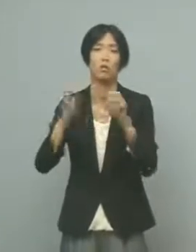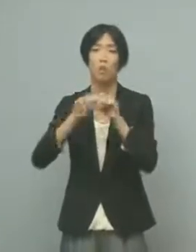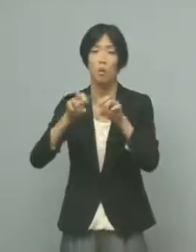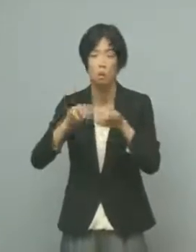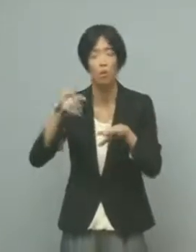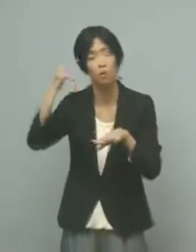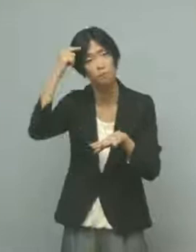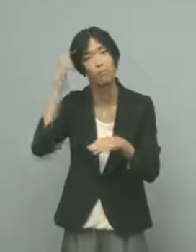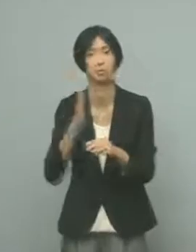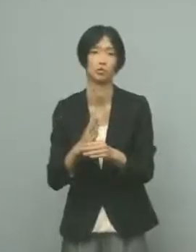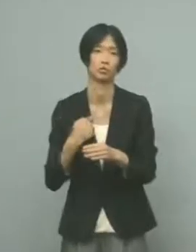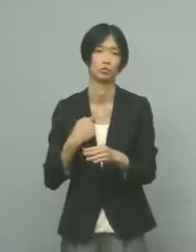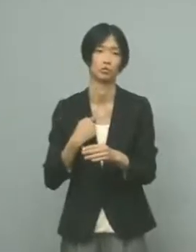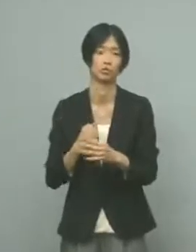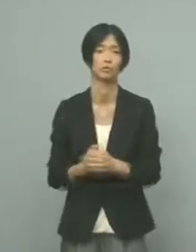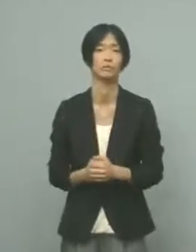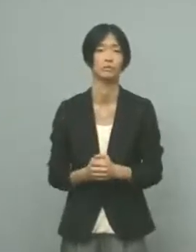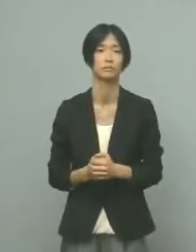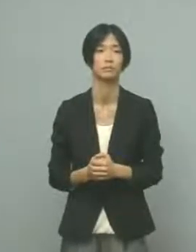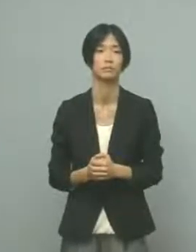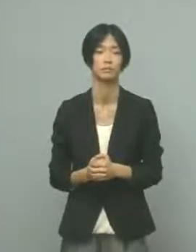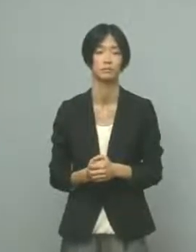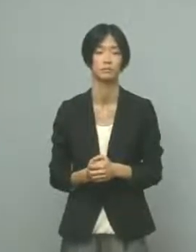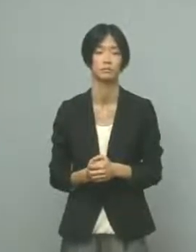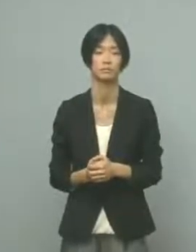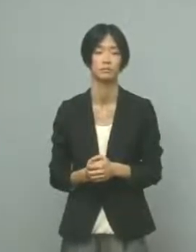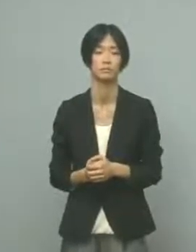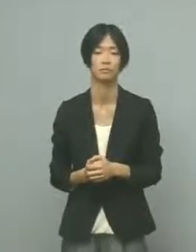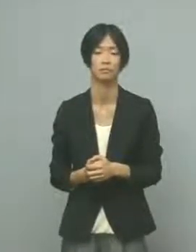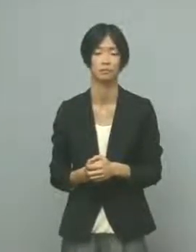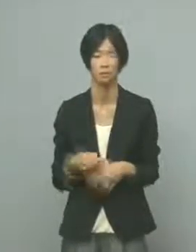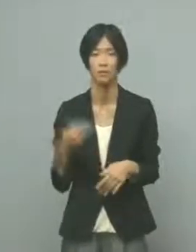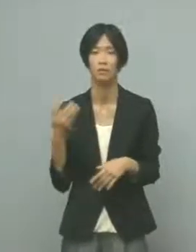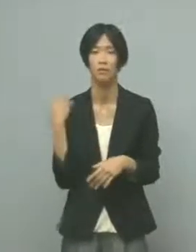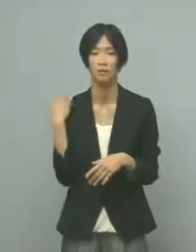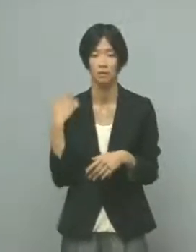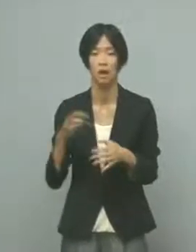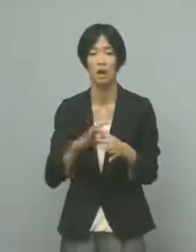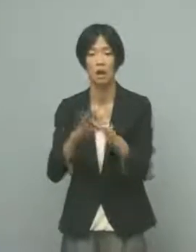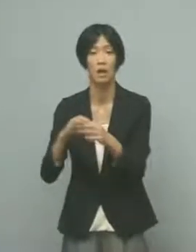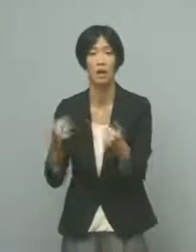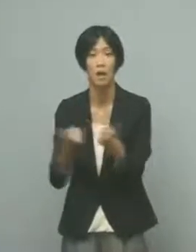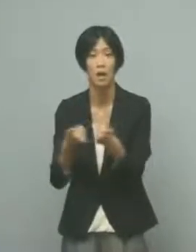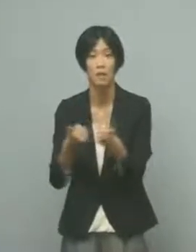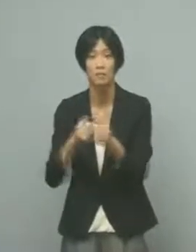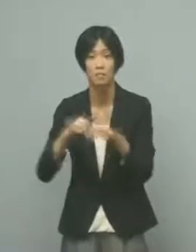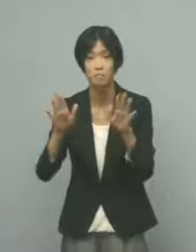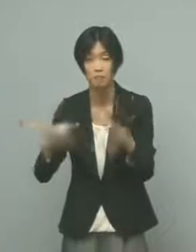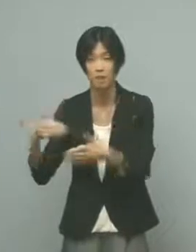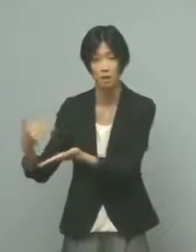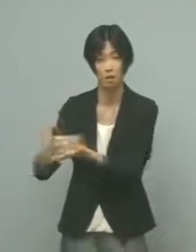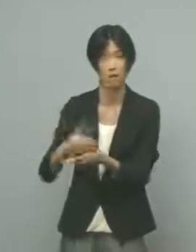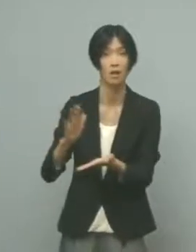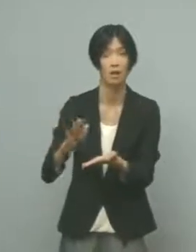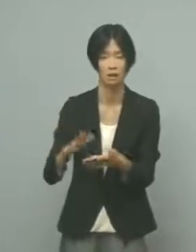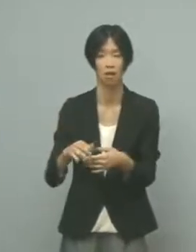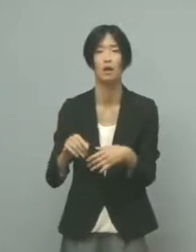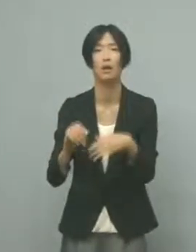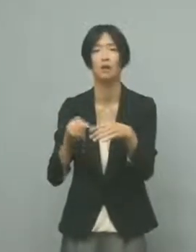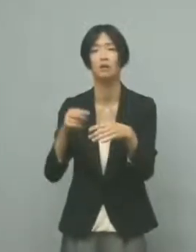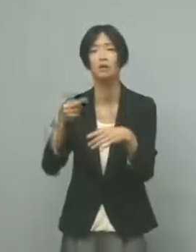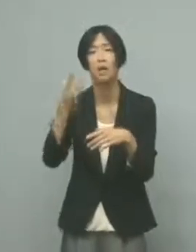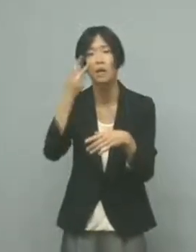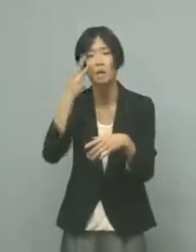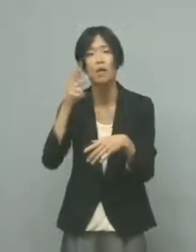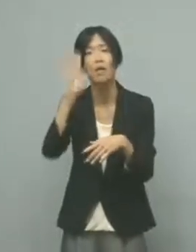現在考えております。知事からございました連携会議の方でございますけれども、5月中旬2回目